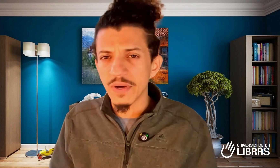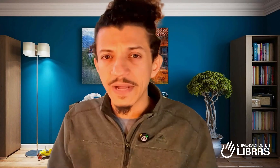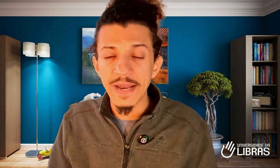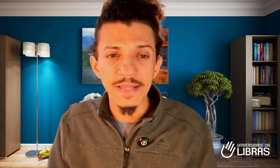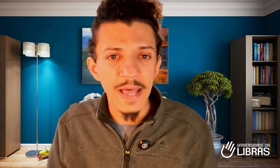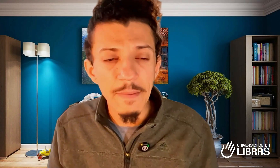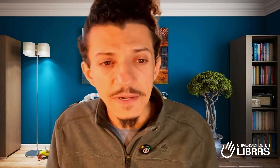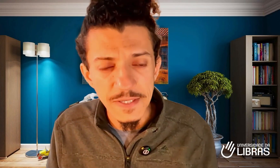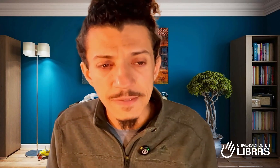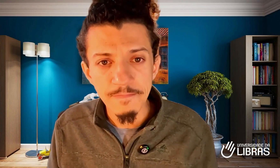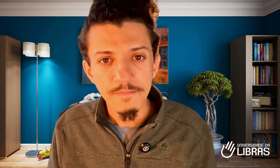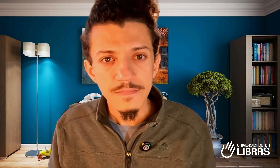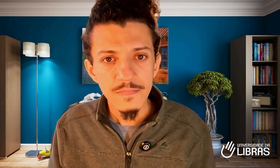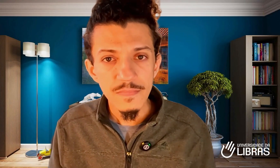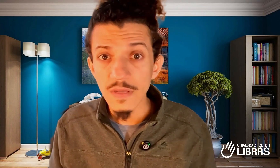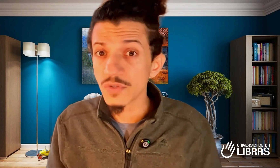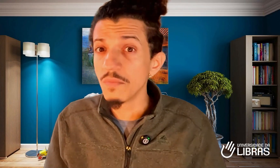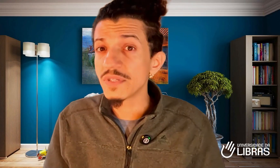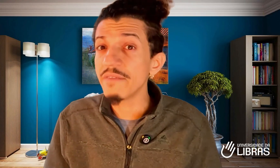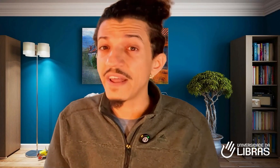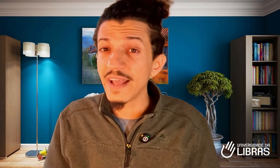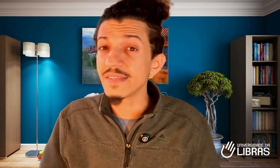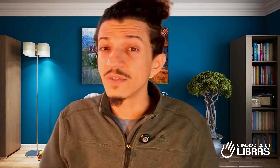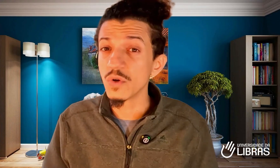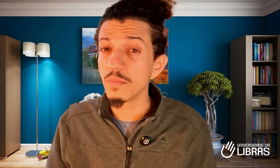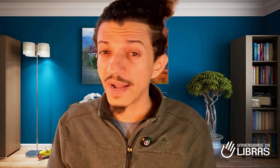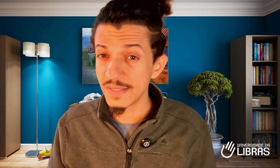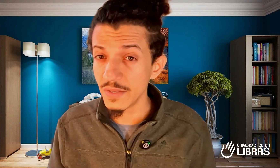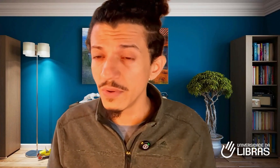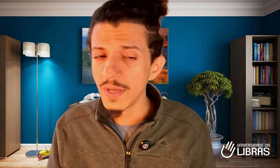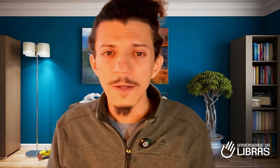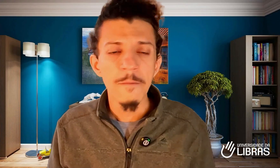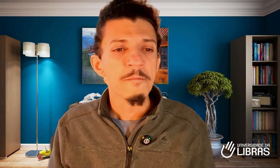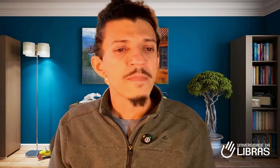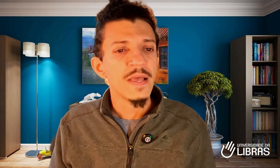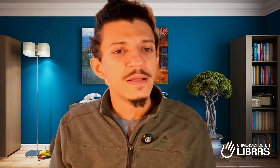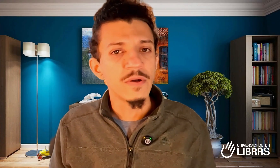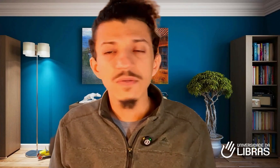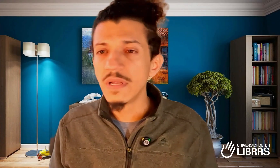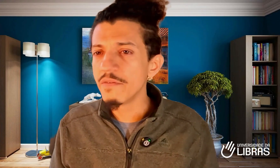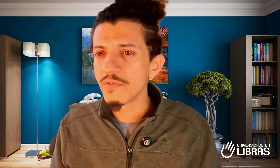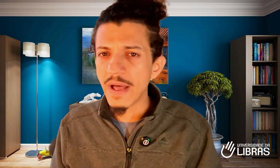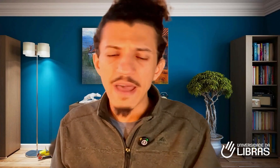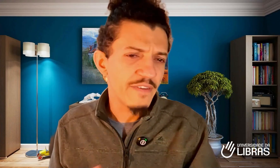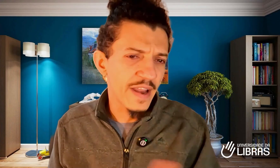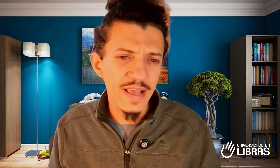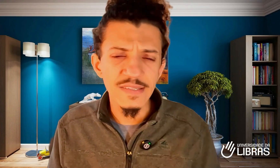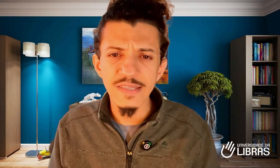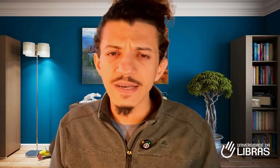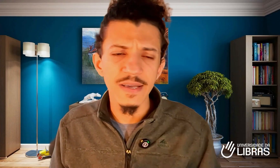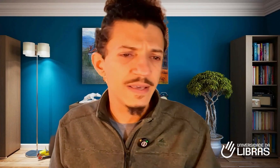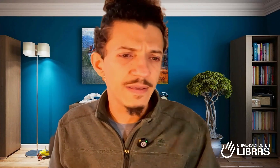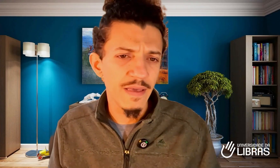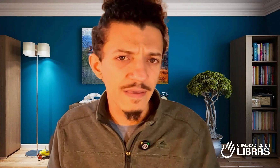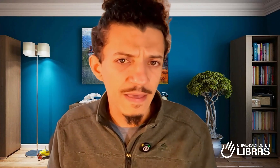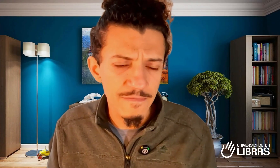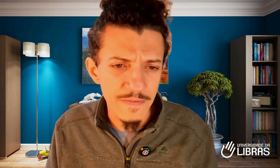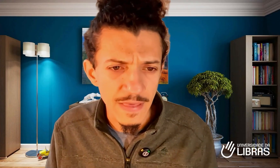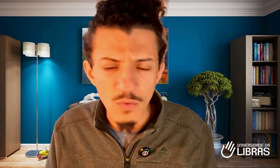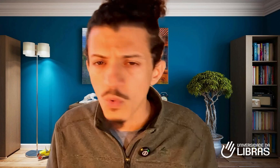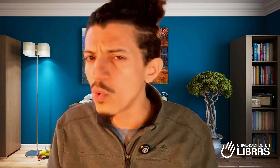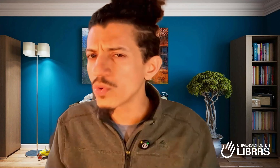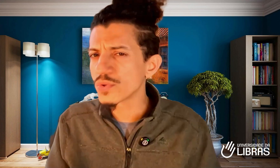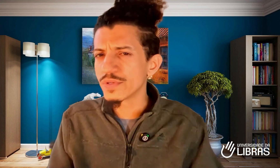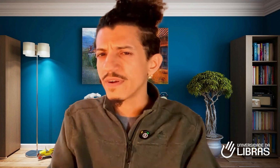se tornarem intérpretes. Somos referência em todo o Brasil. Nosso livro é referência